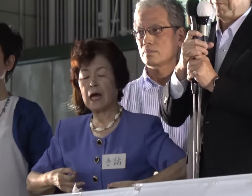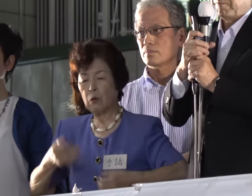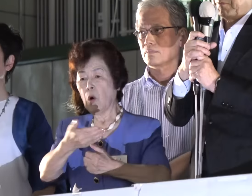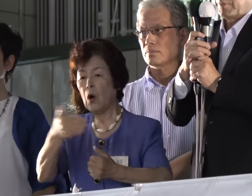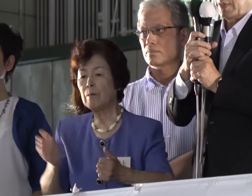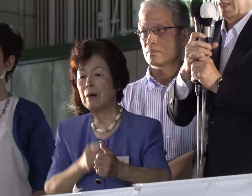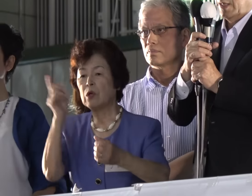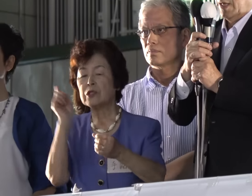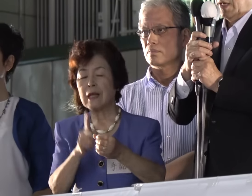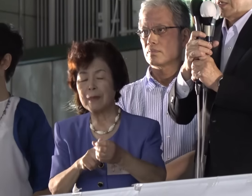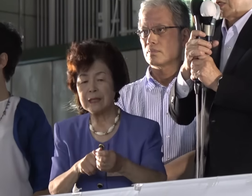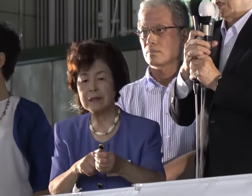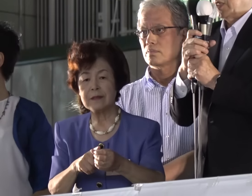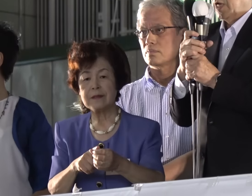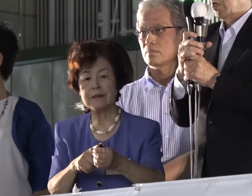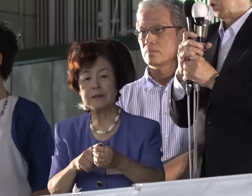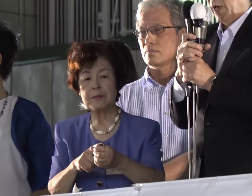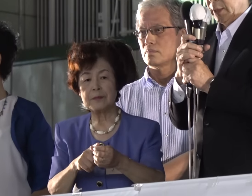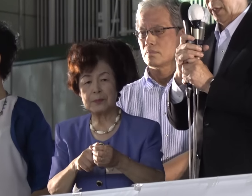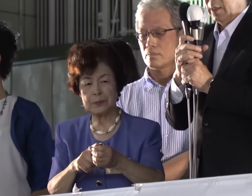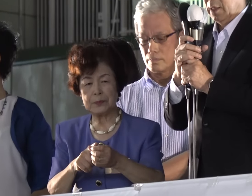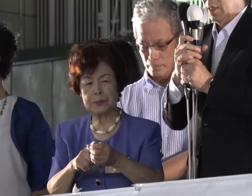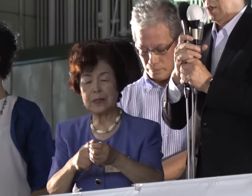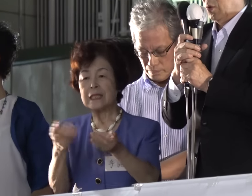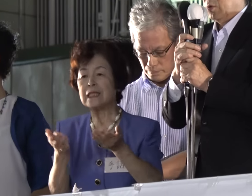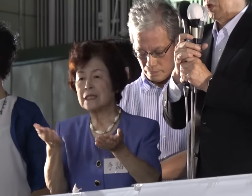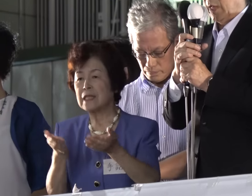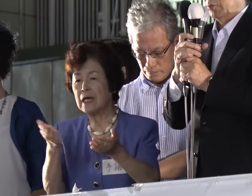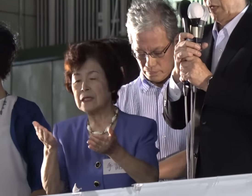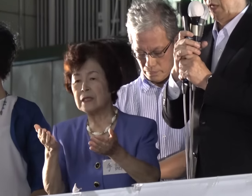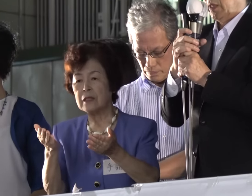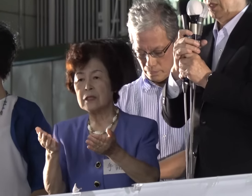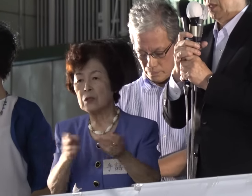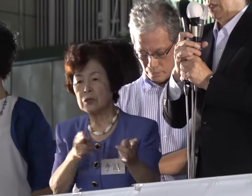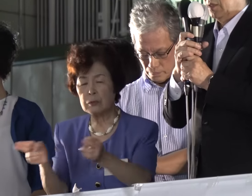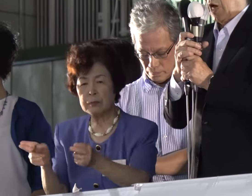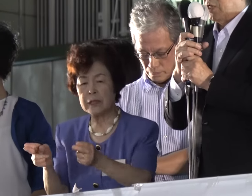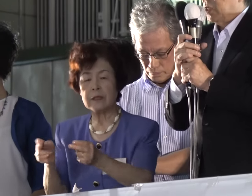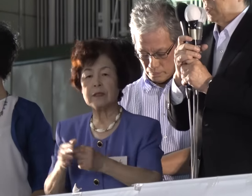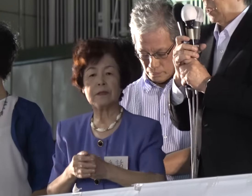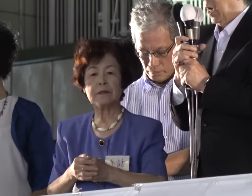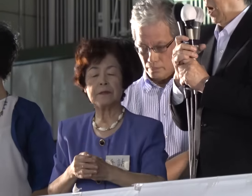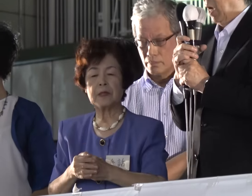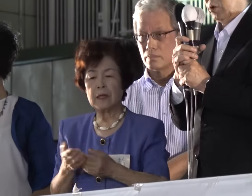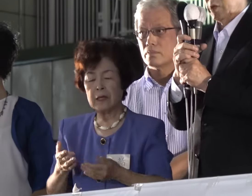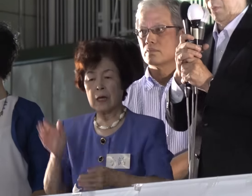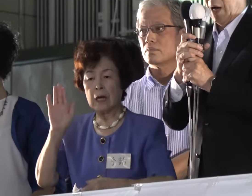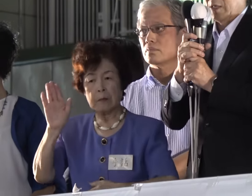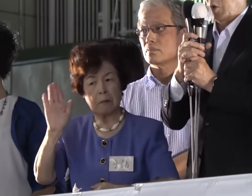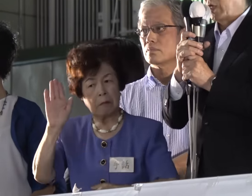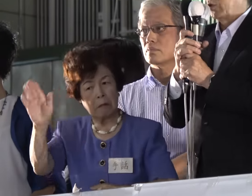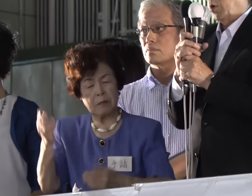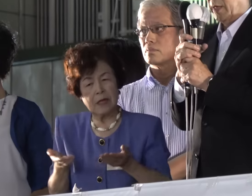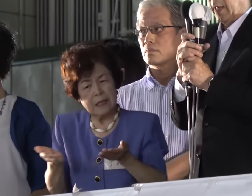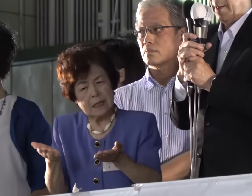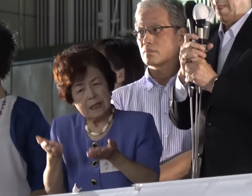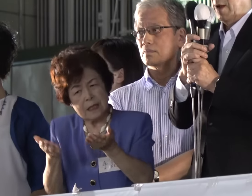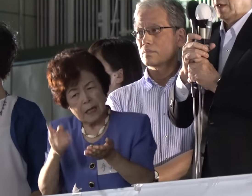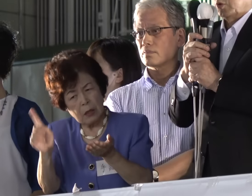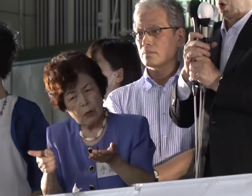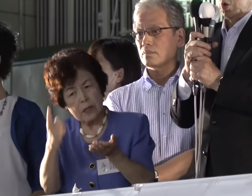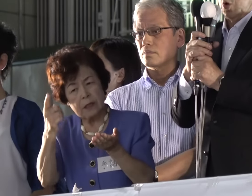ために震災に備えて、来るべき大震災があるとすればそれに備